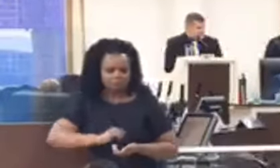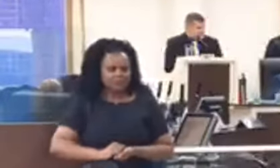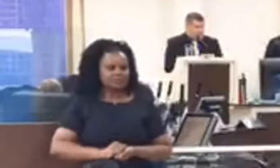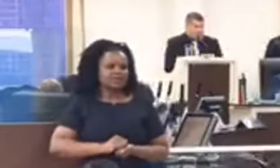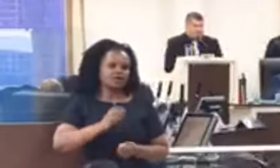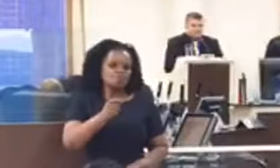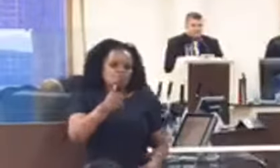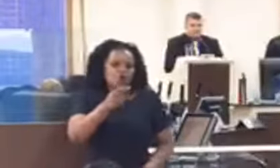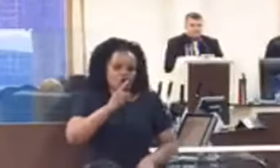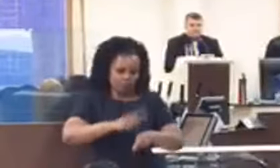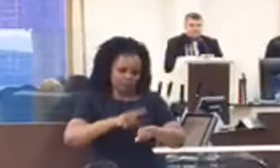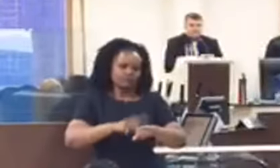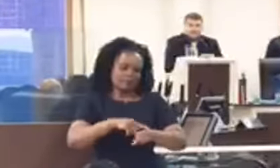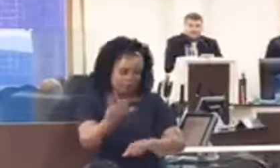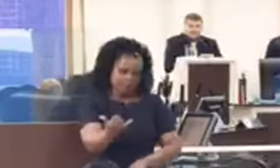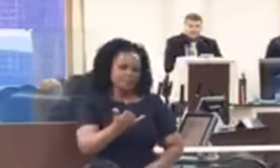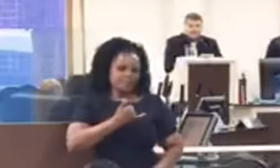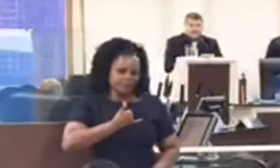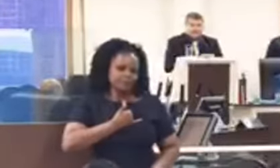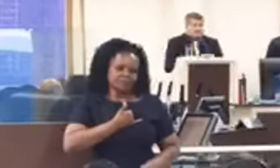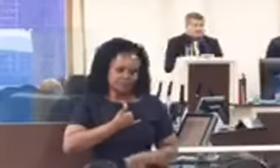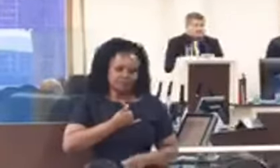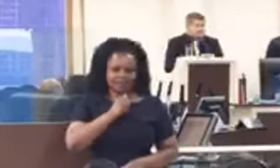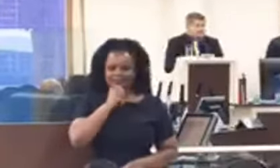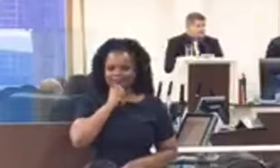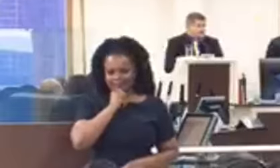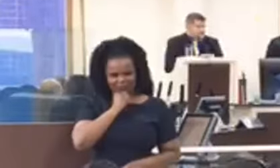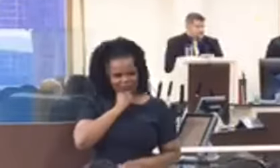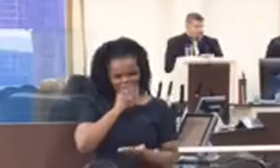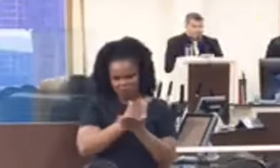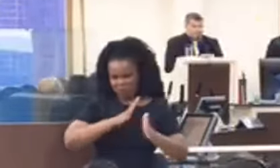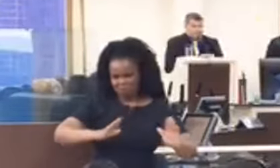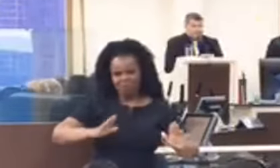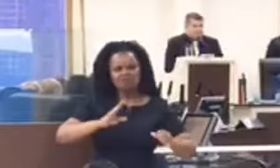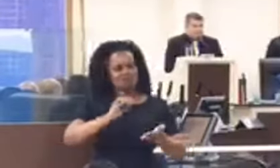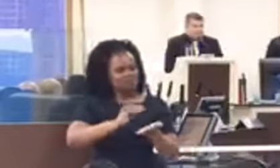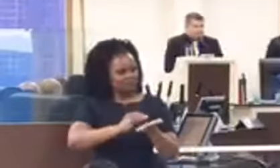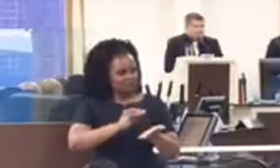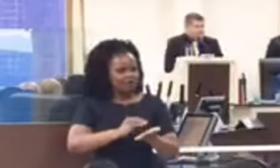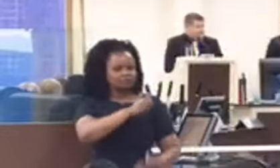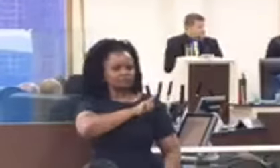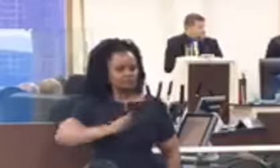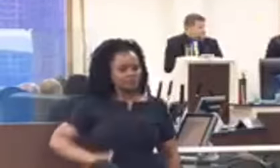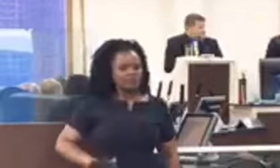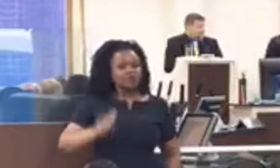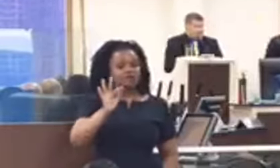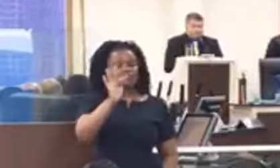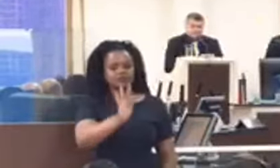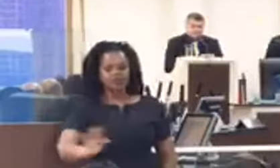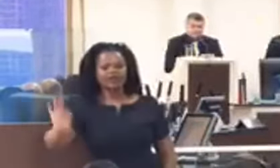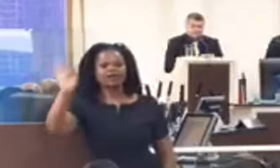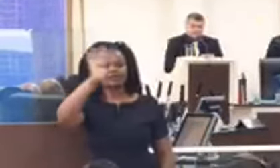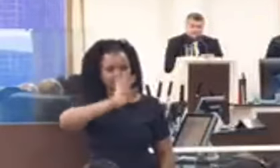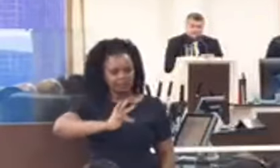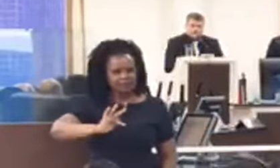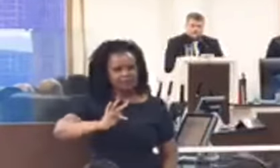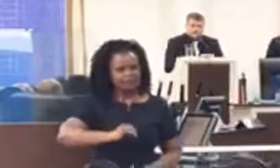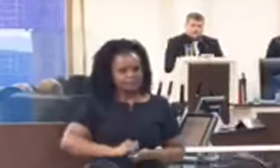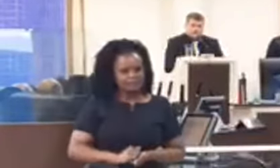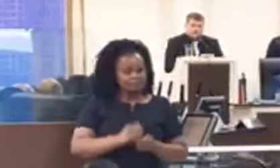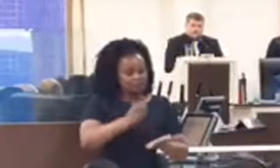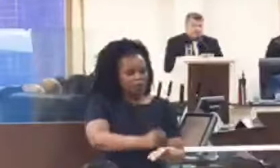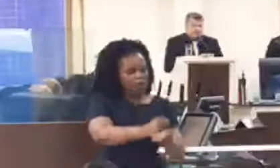notícias boas por vir ainda esse ano por parte do governo federal. Nós tivemos com o presidente da Câmara,